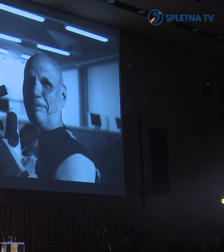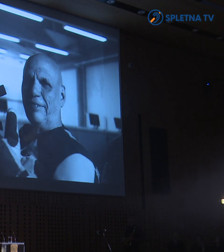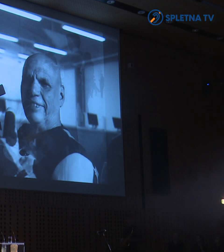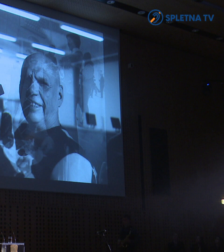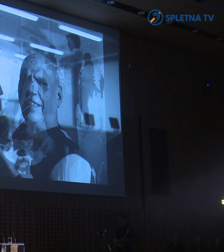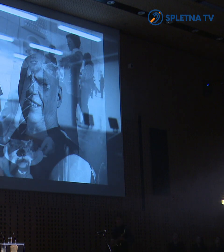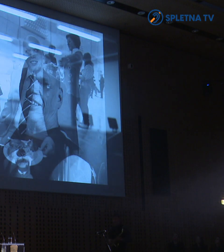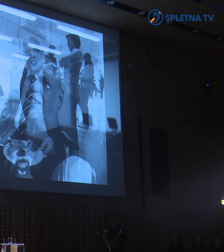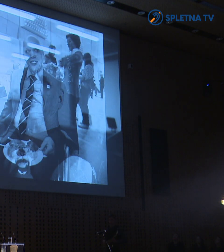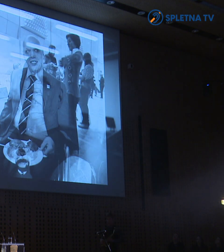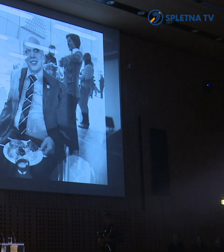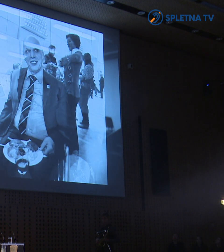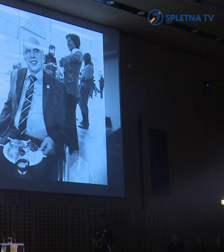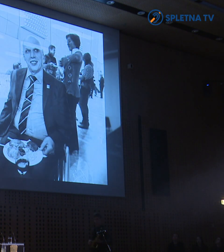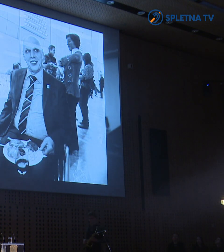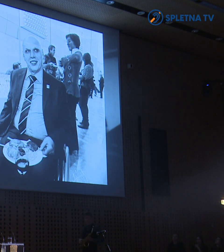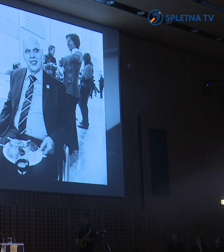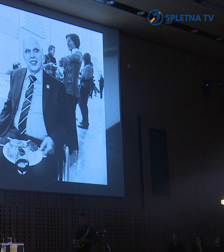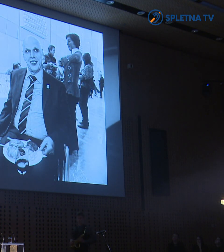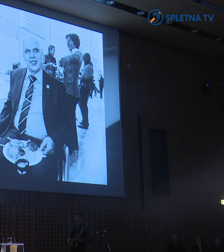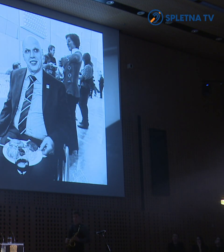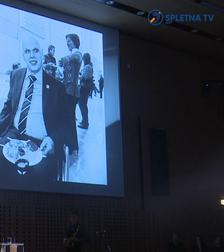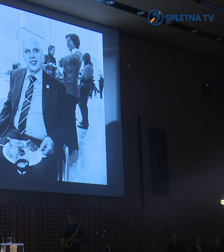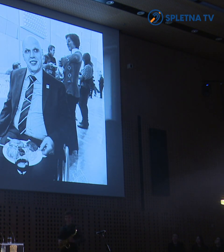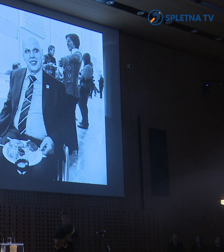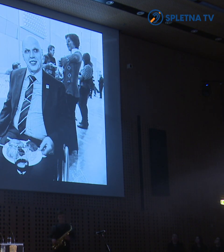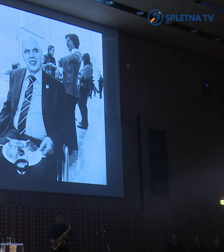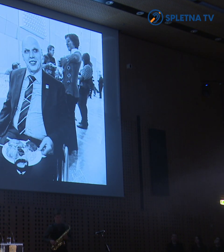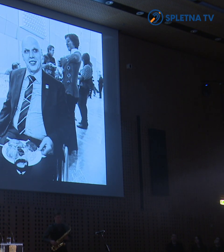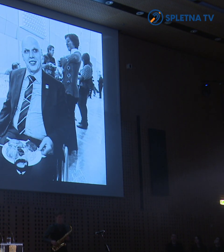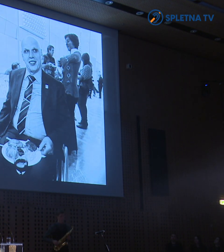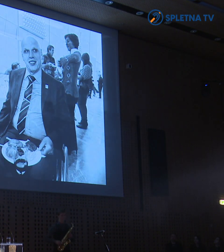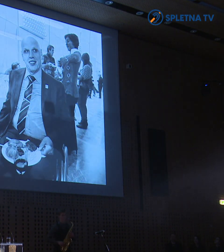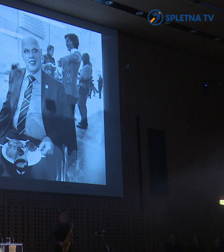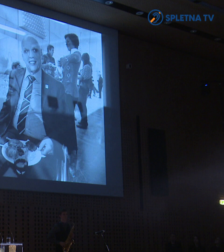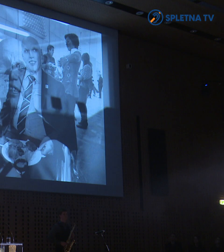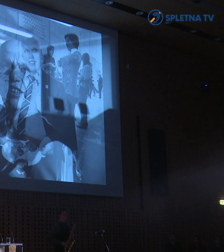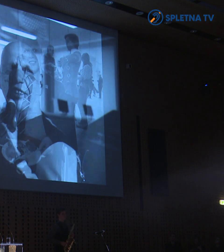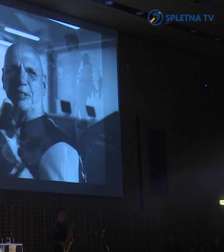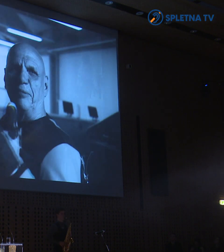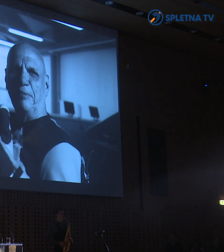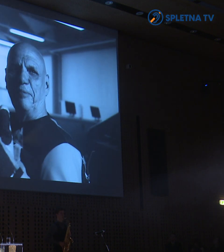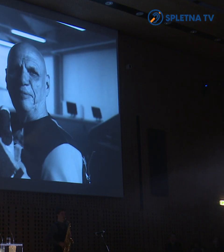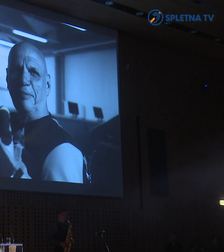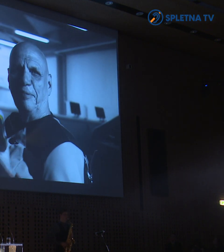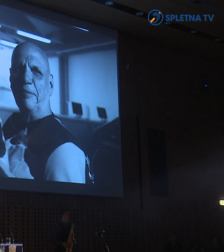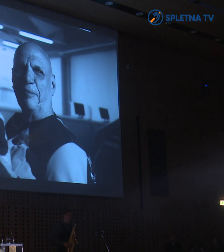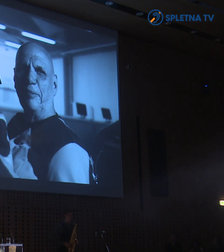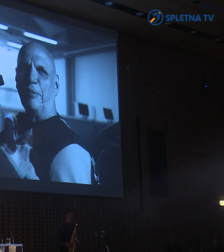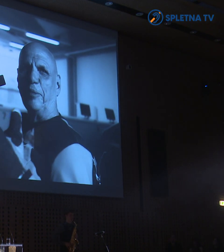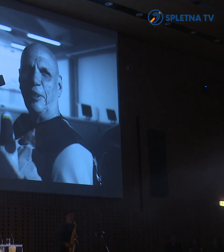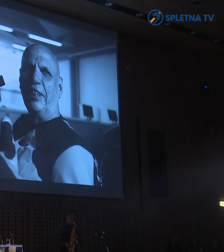izgled in predanost. Hvala, ker si bil velik človek. Zavedno nam boš ostal v